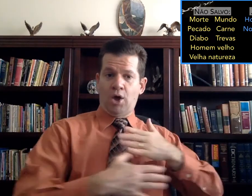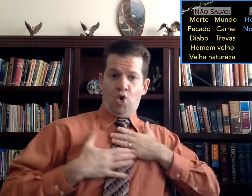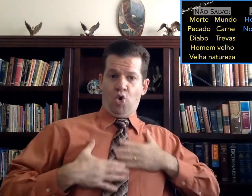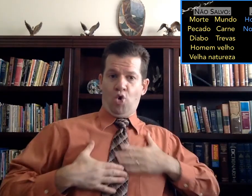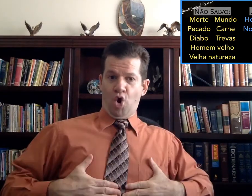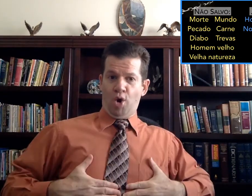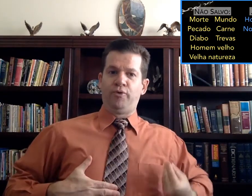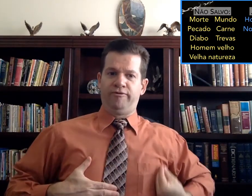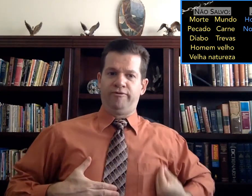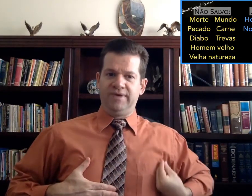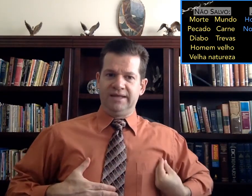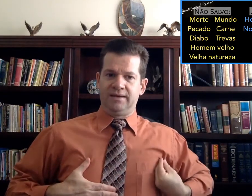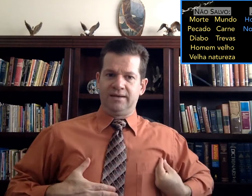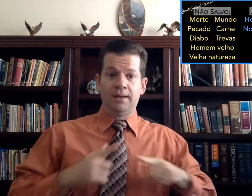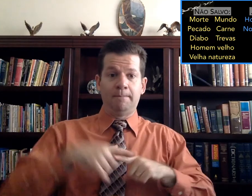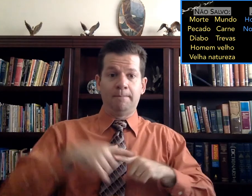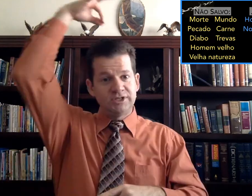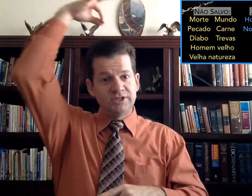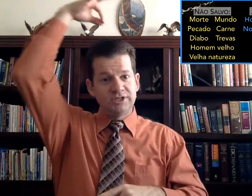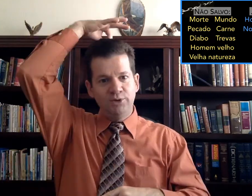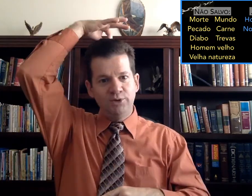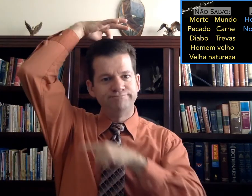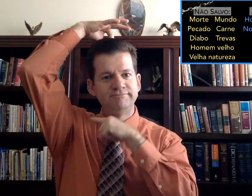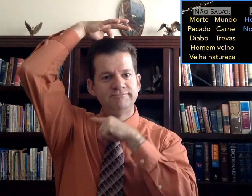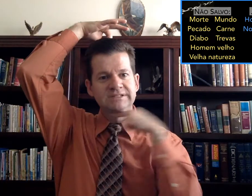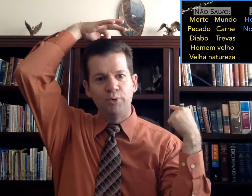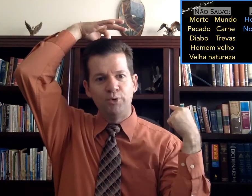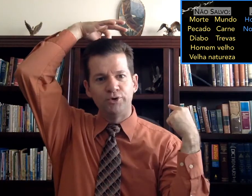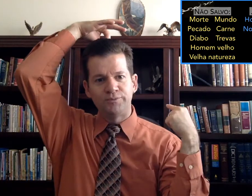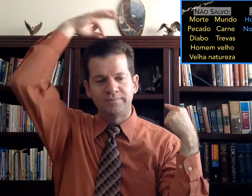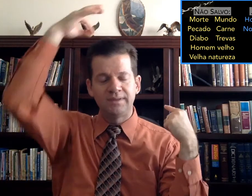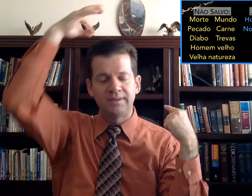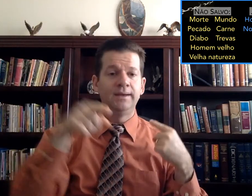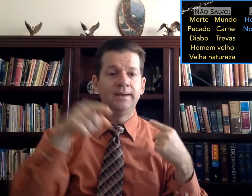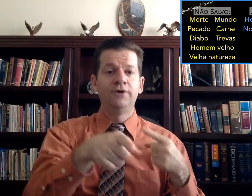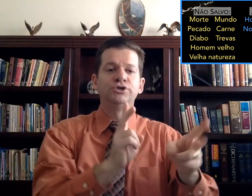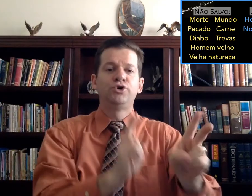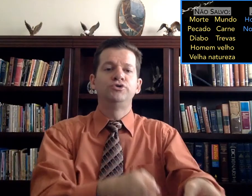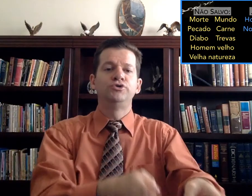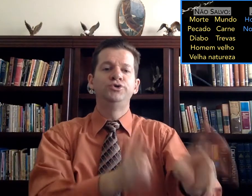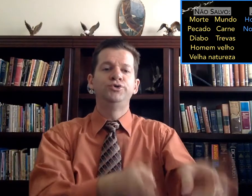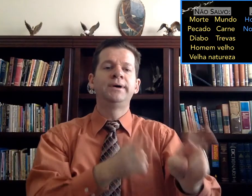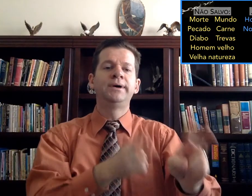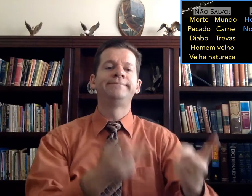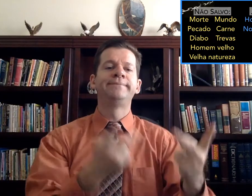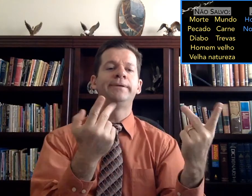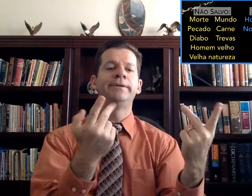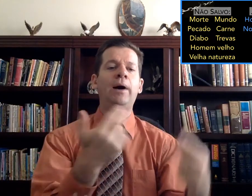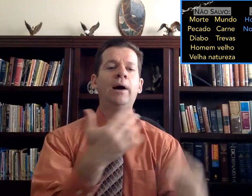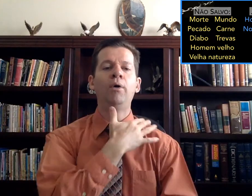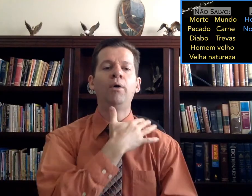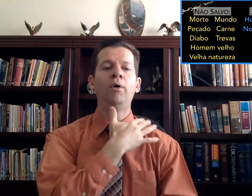o corpo, vida, mas o espírito está morto. Então você continua igual